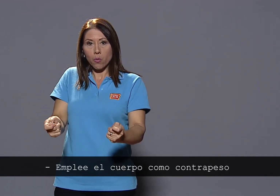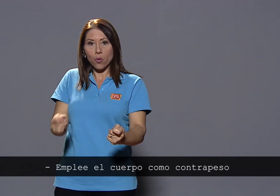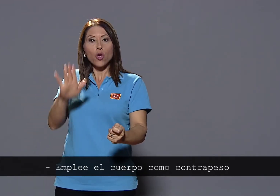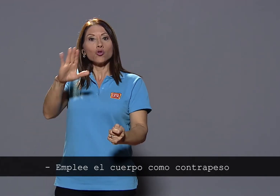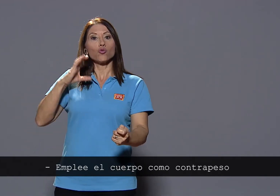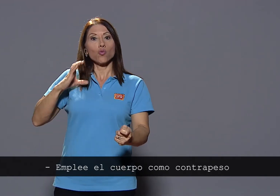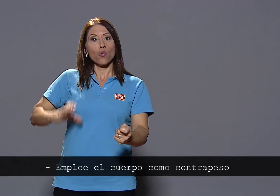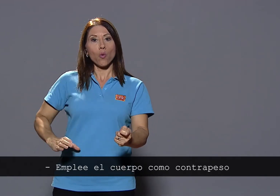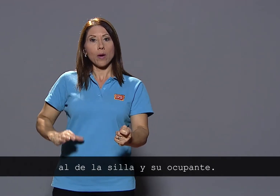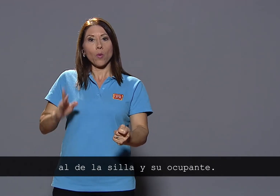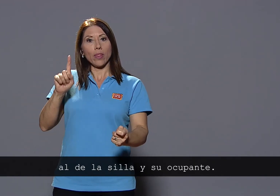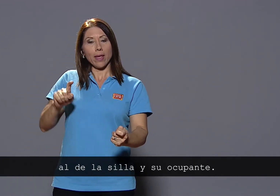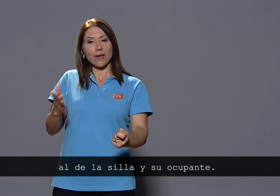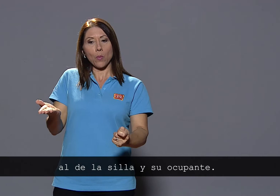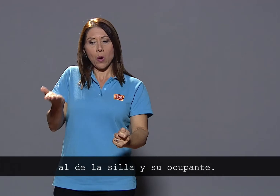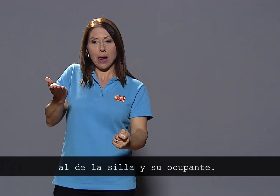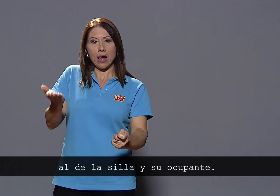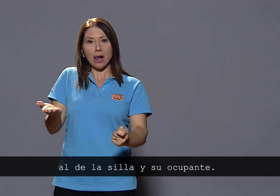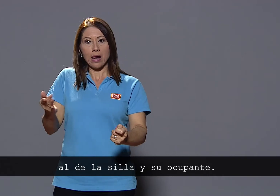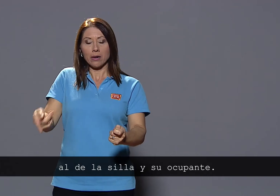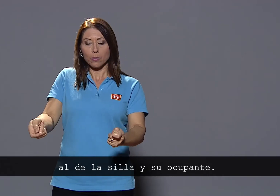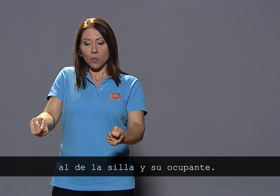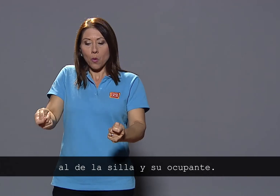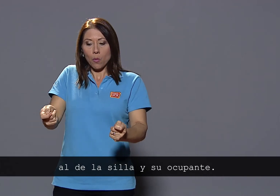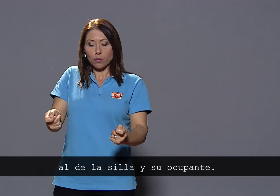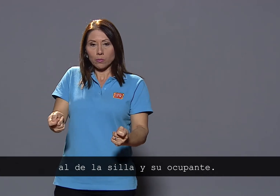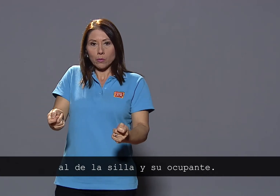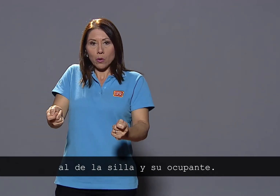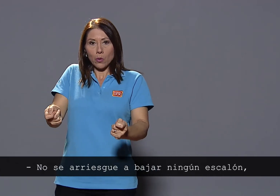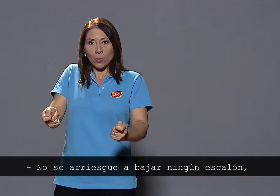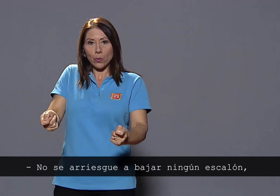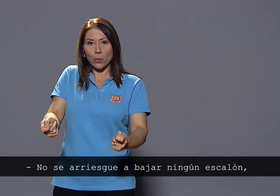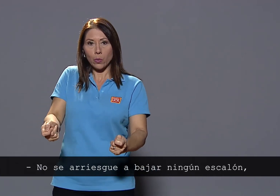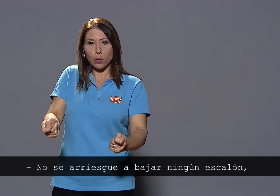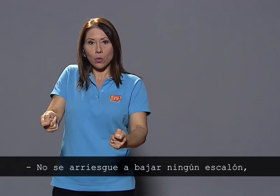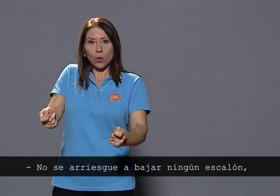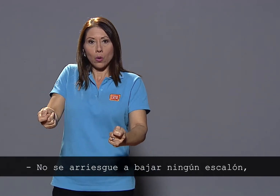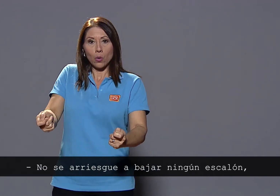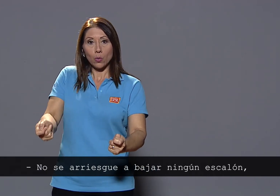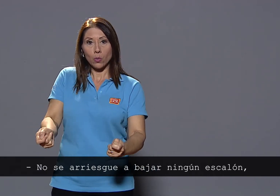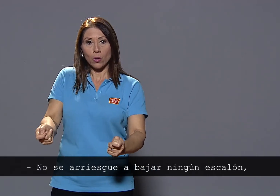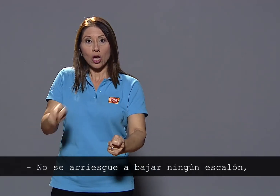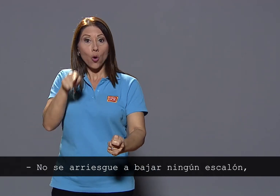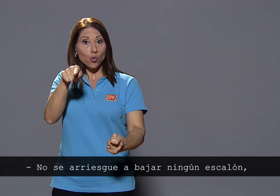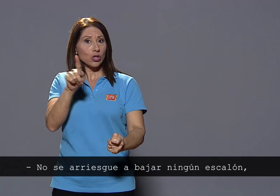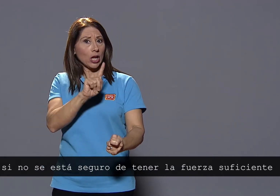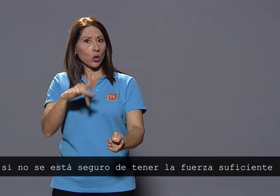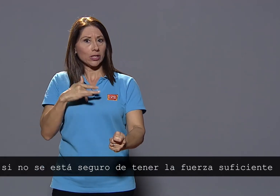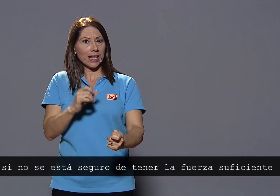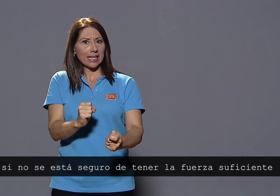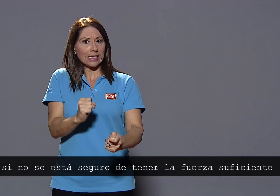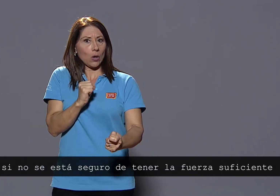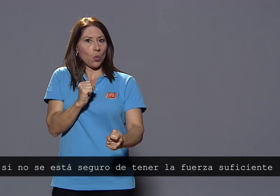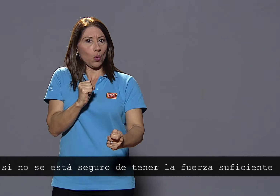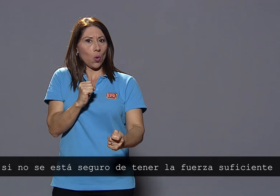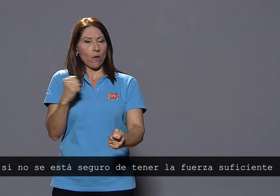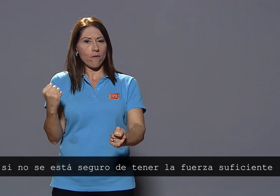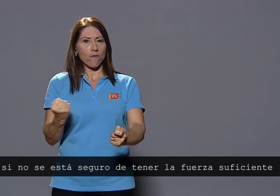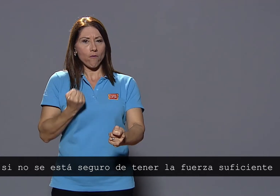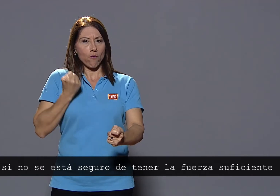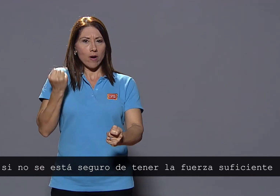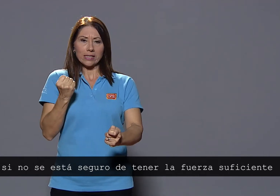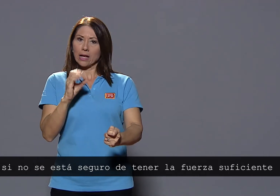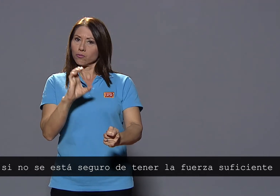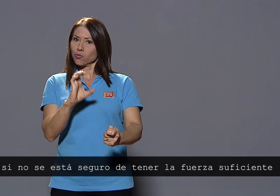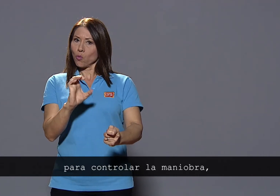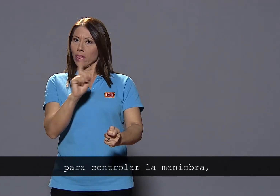el cuerpo como contrapeso al de la silla y su ocupante. No se arriesgue a bajar ningún escalón si no está seguro de tener la